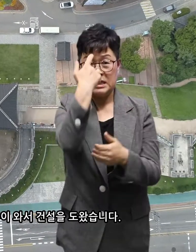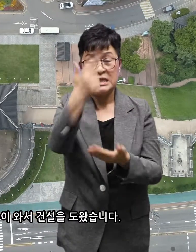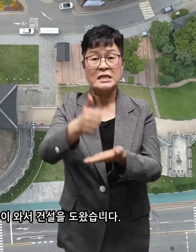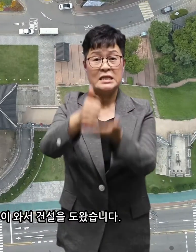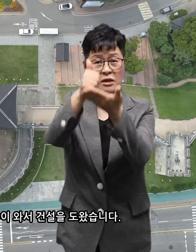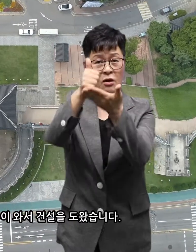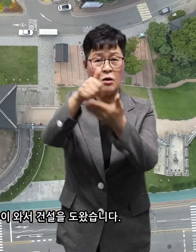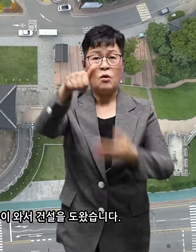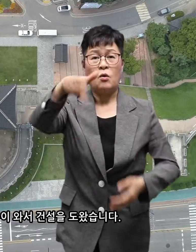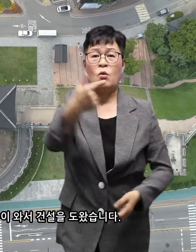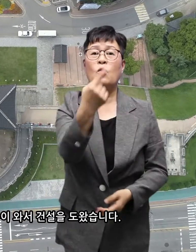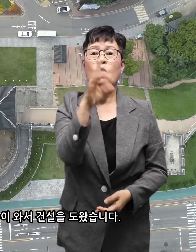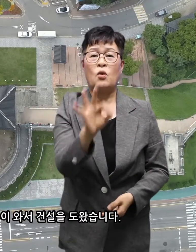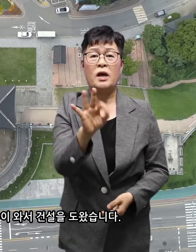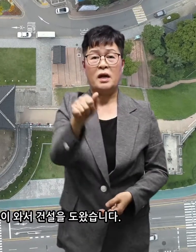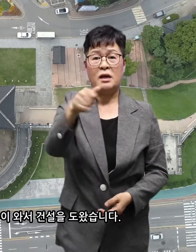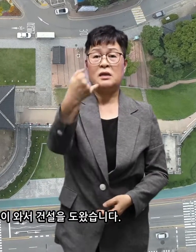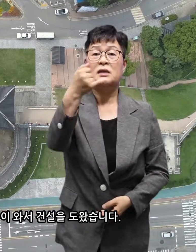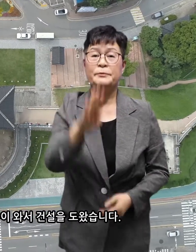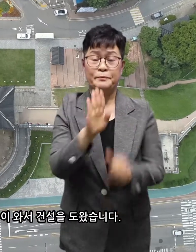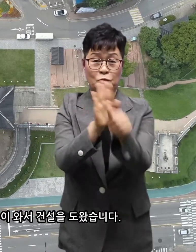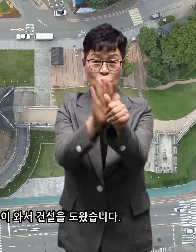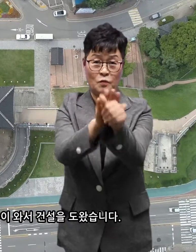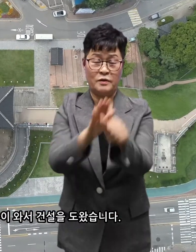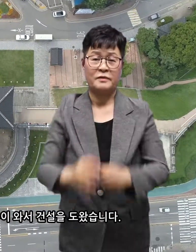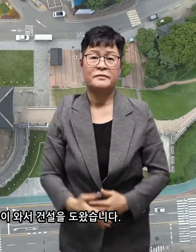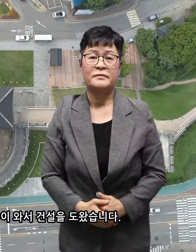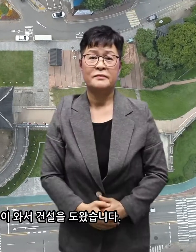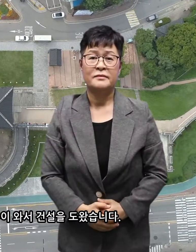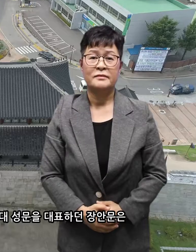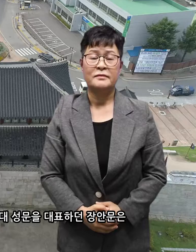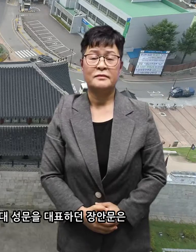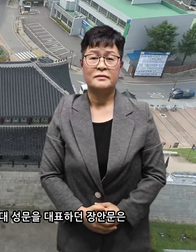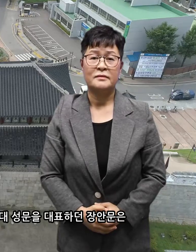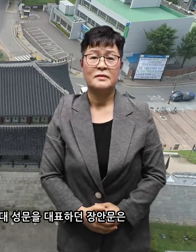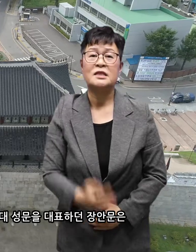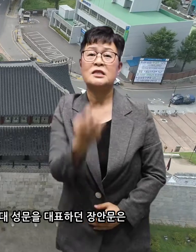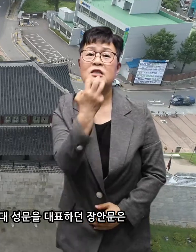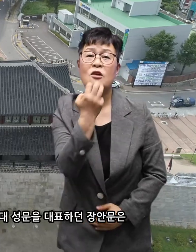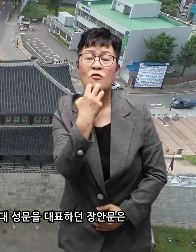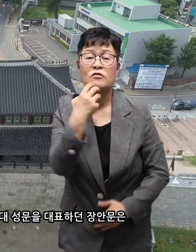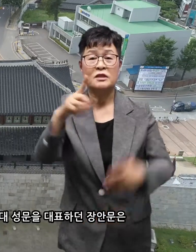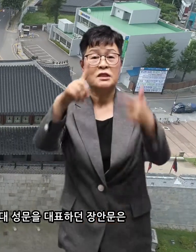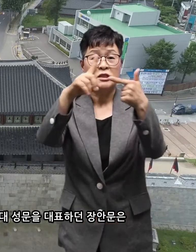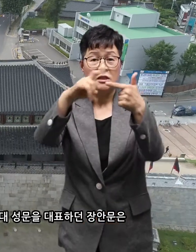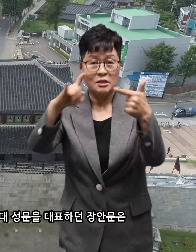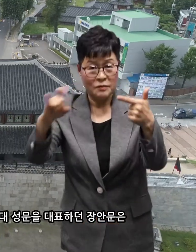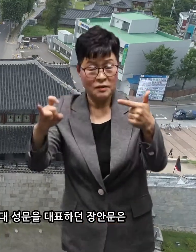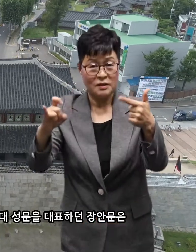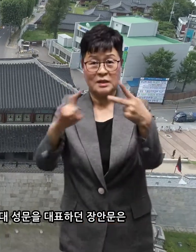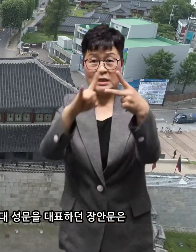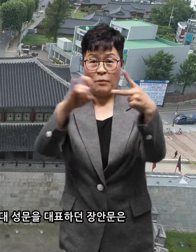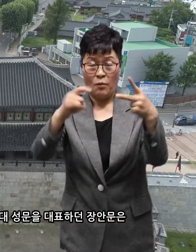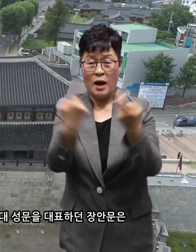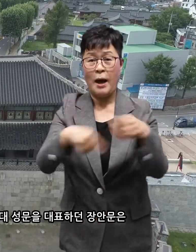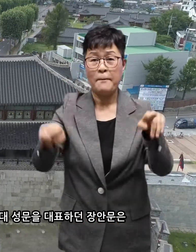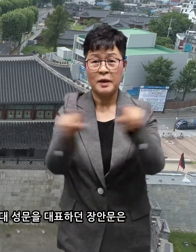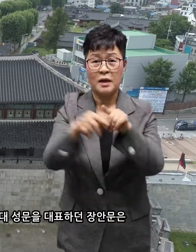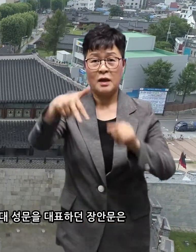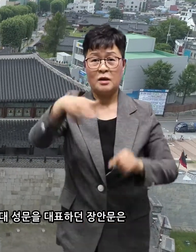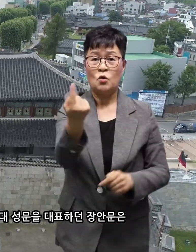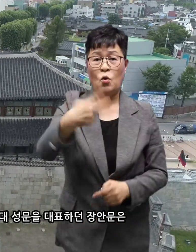승려 목수인 괭흡이 와서 건설을 도왔습니다. 서울의 숭례문, 흥인지문과 함께